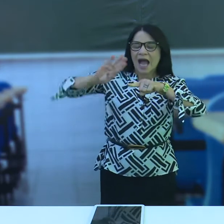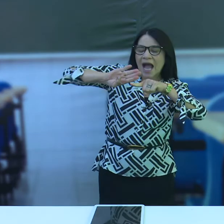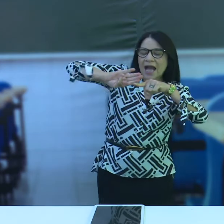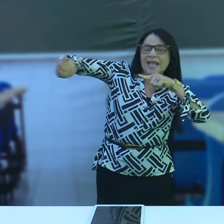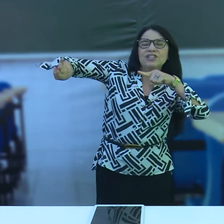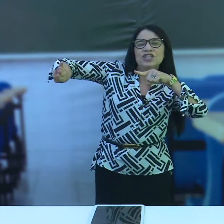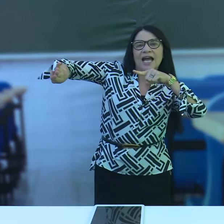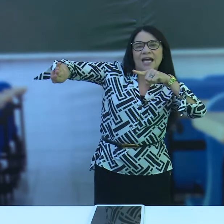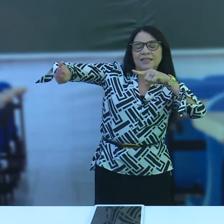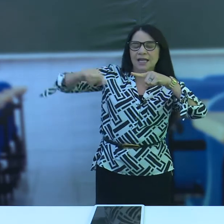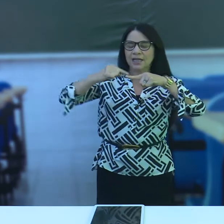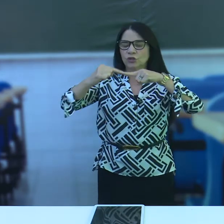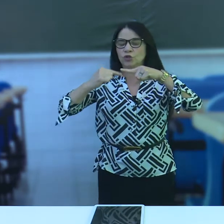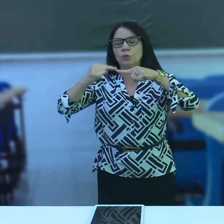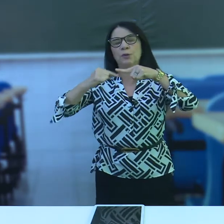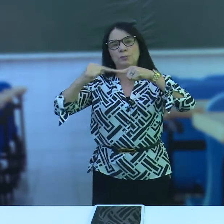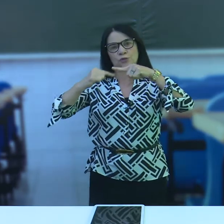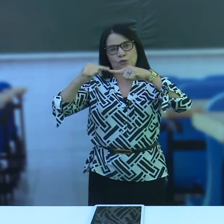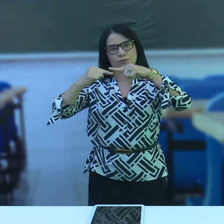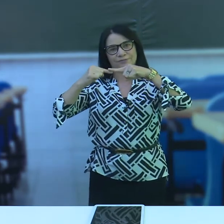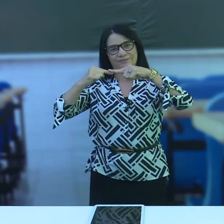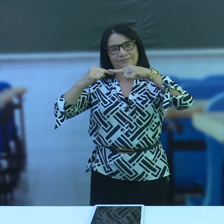a retirada do prepúcio.